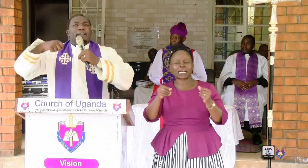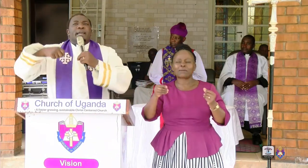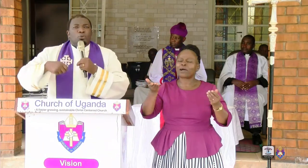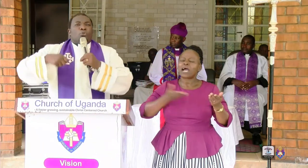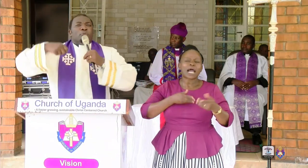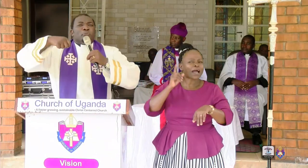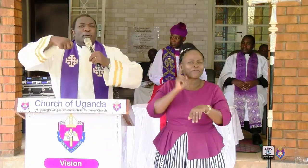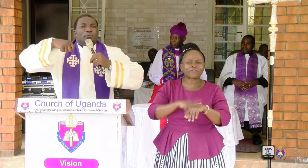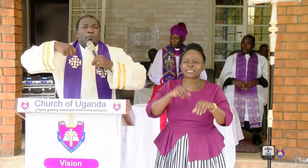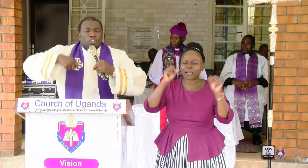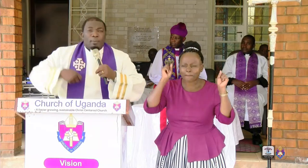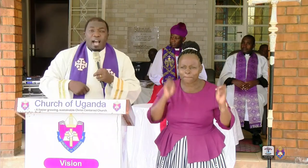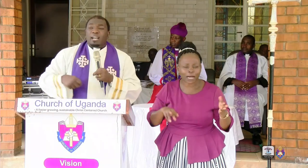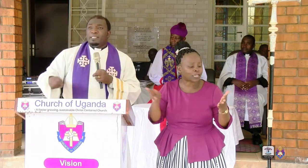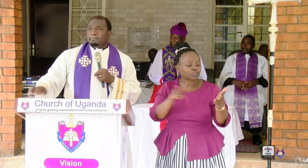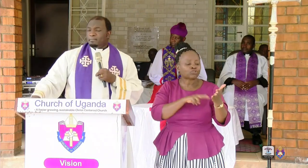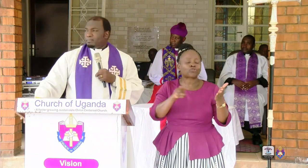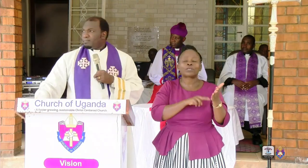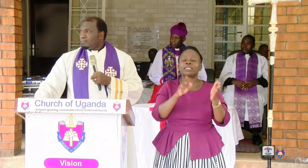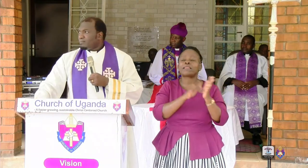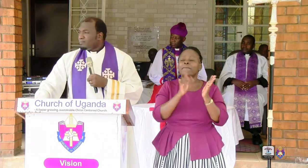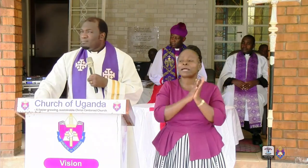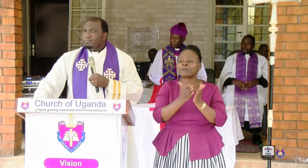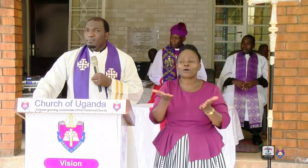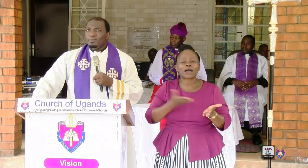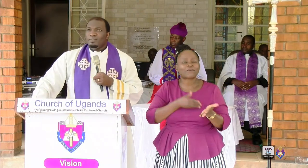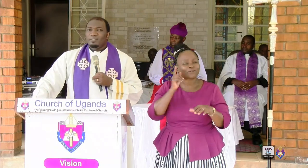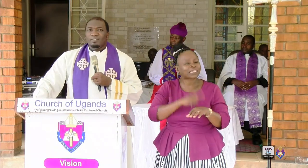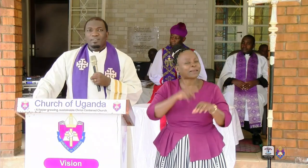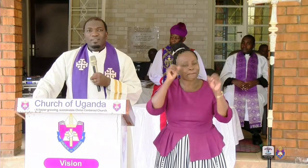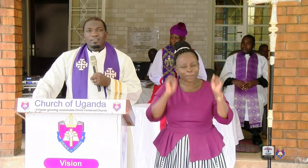budde bubisoma.